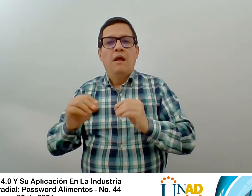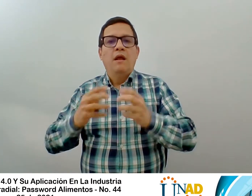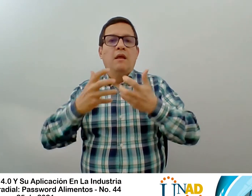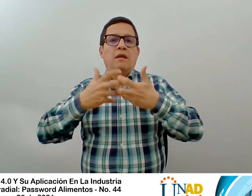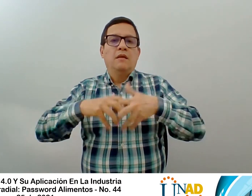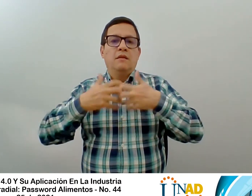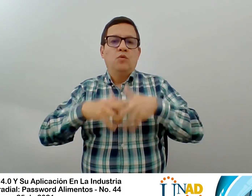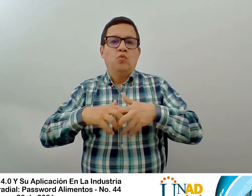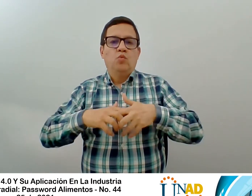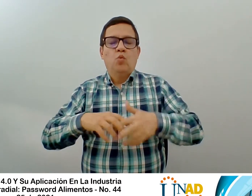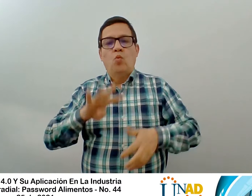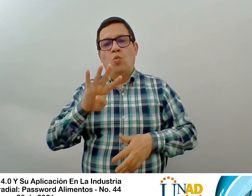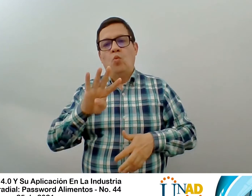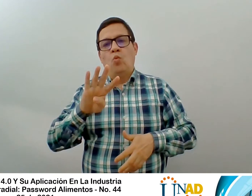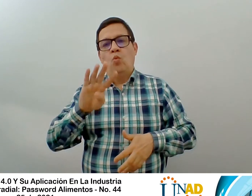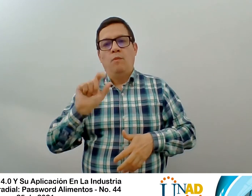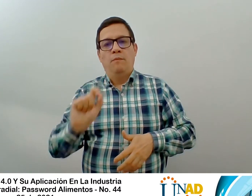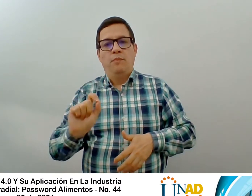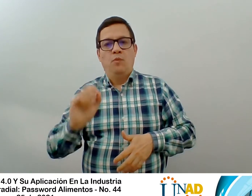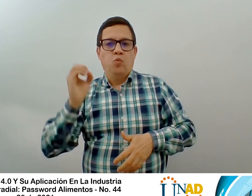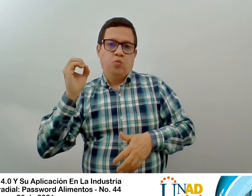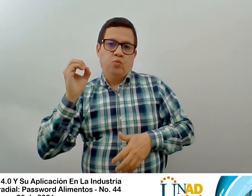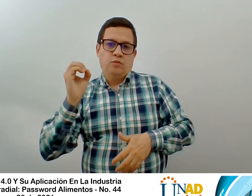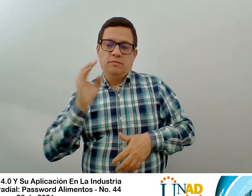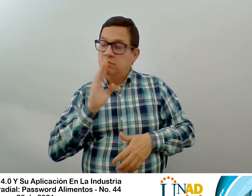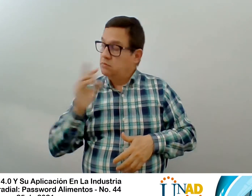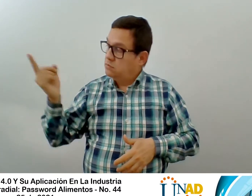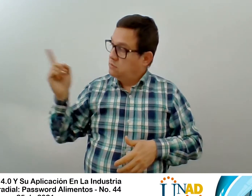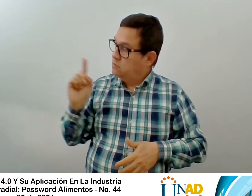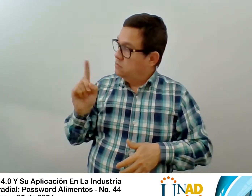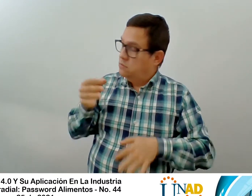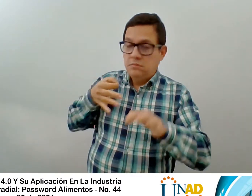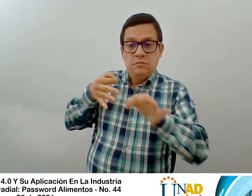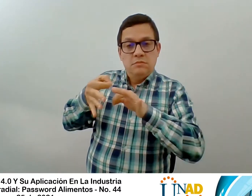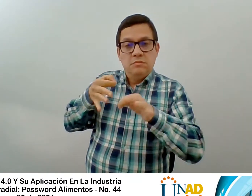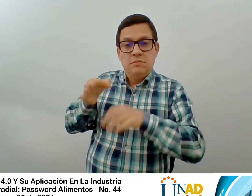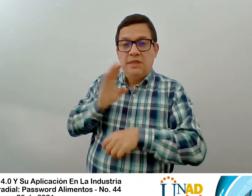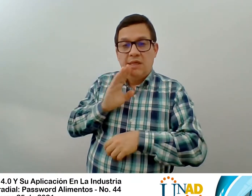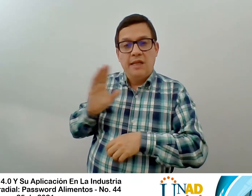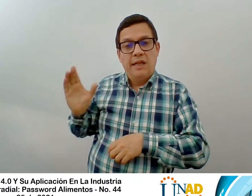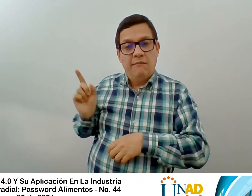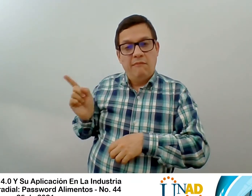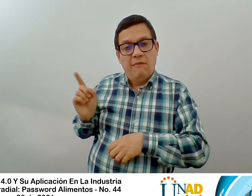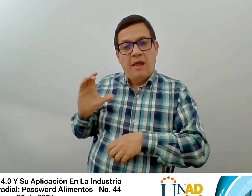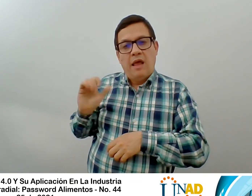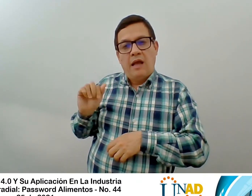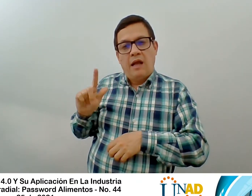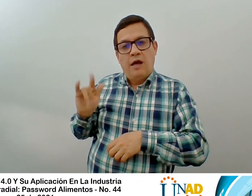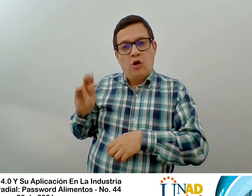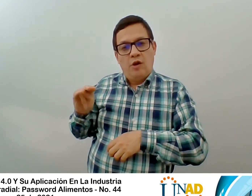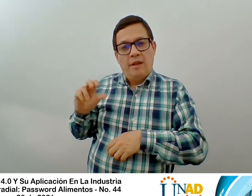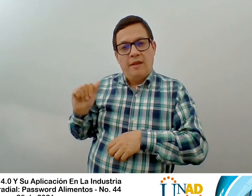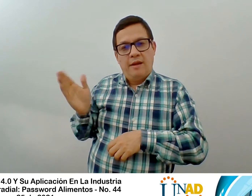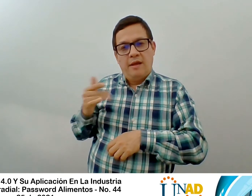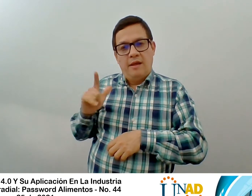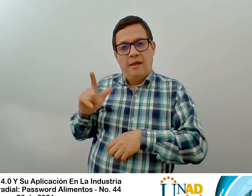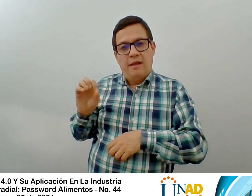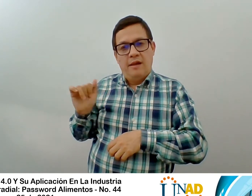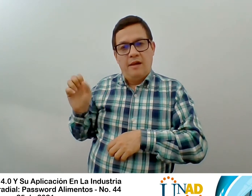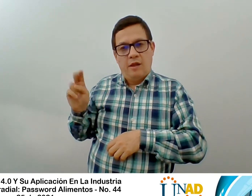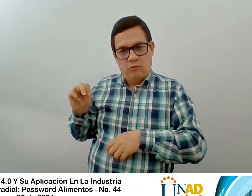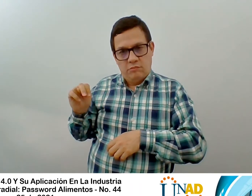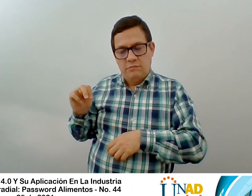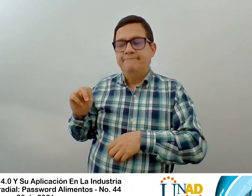de la industria 4.0 y su aplicación con nuestra invitada, la ingeniera Carolina León. Luego